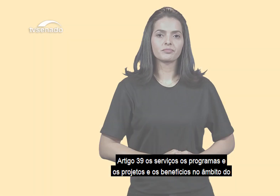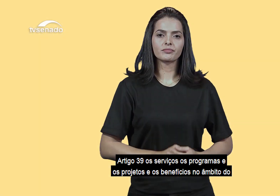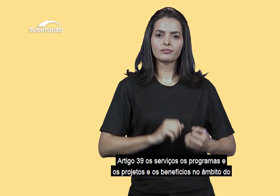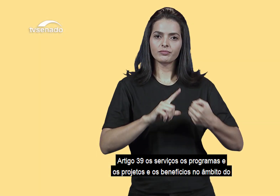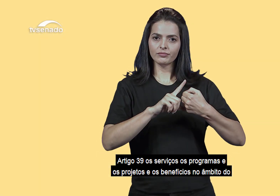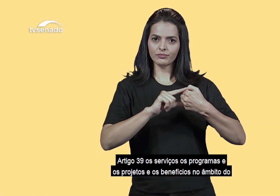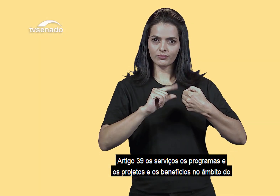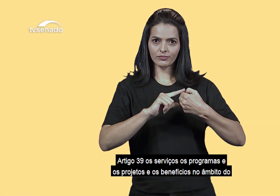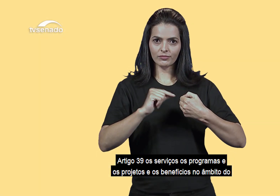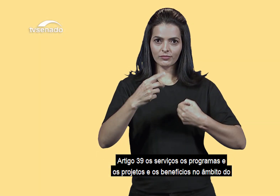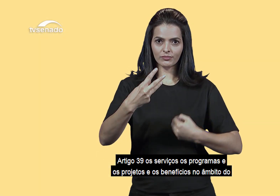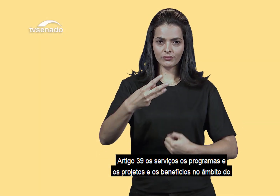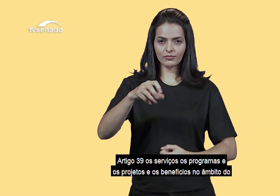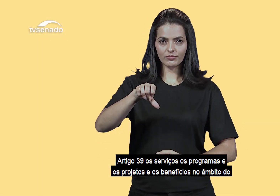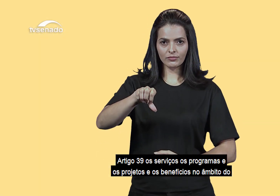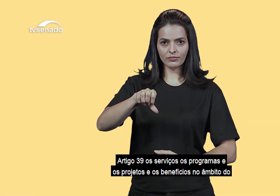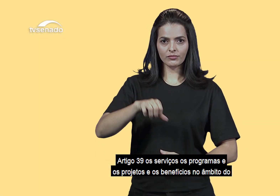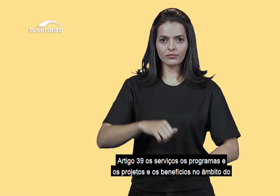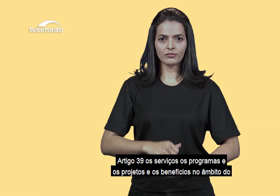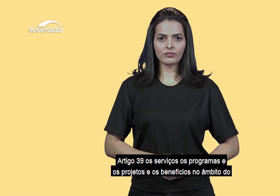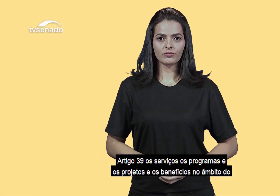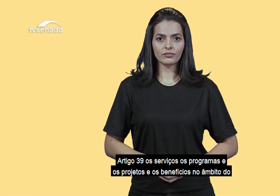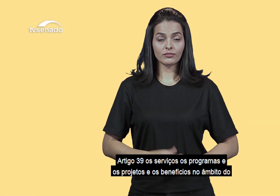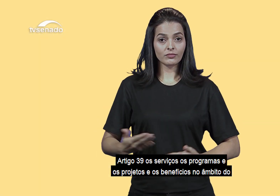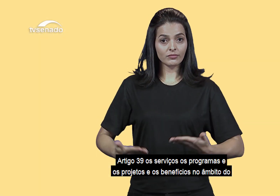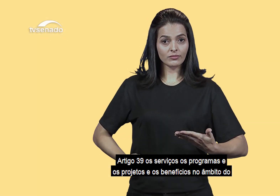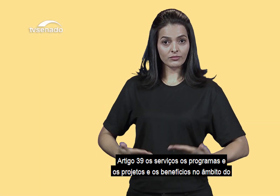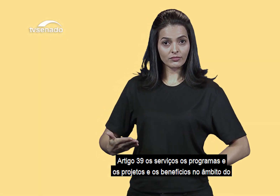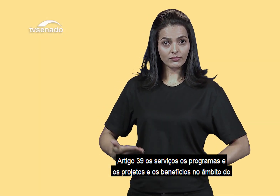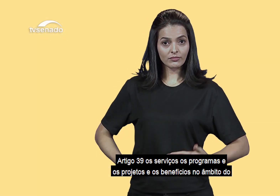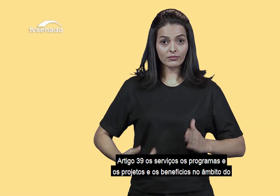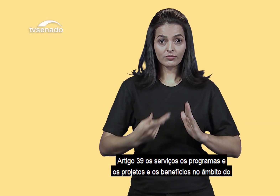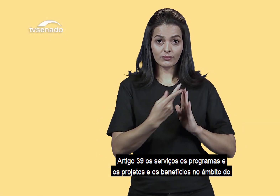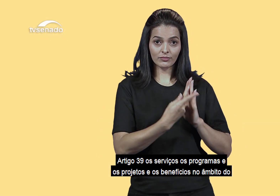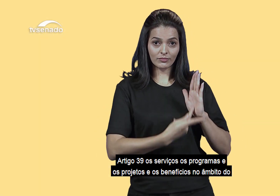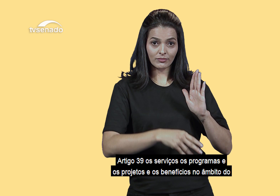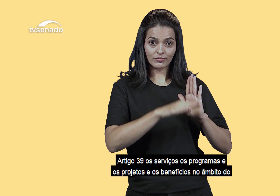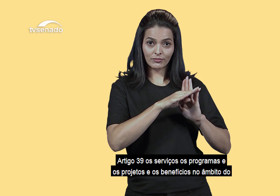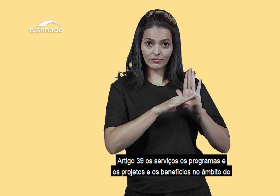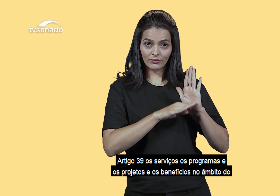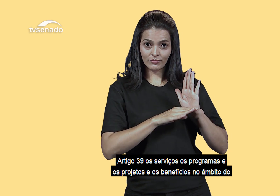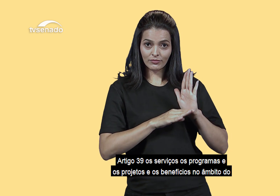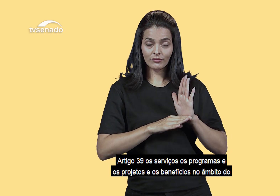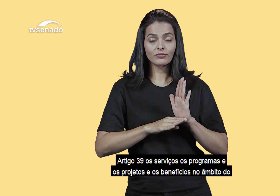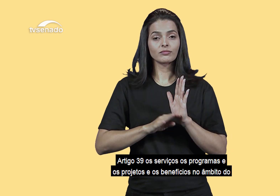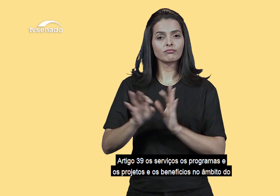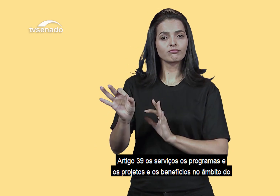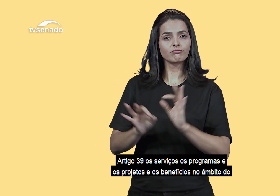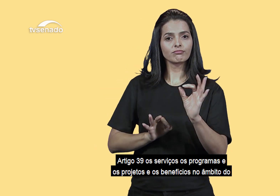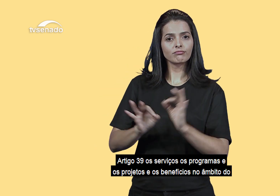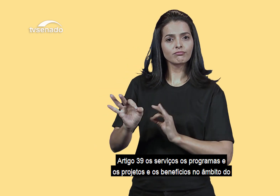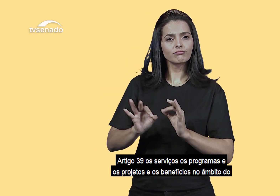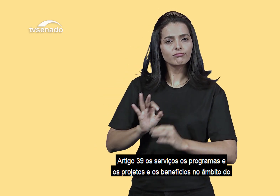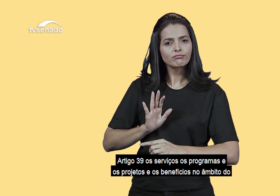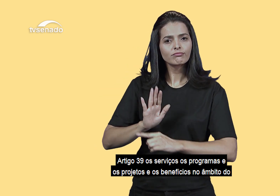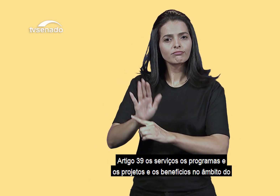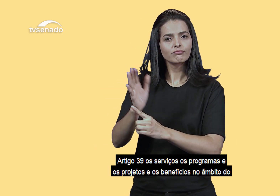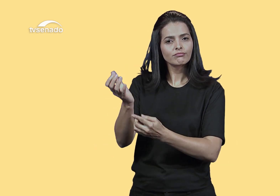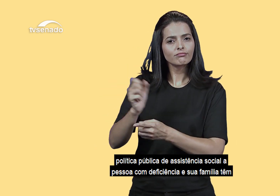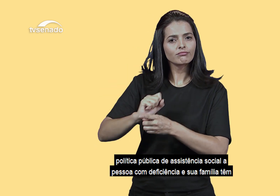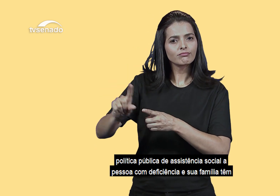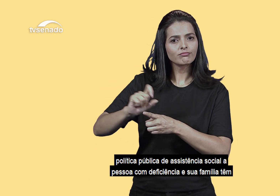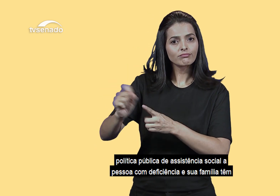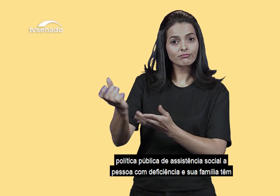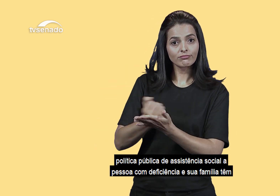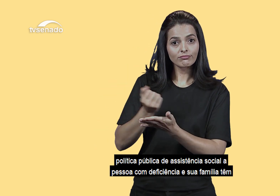Artigo 39 Os serviços, os programas, os projetos e os benefícios no